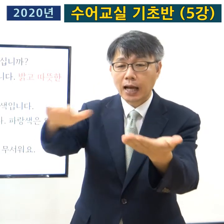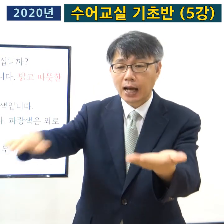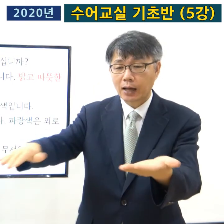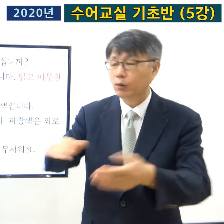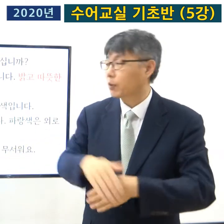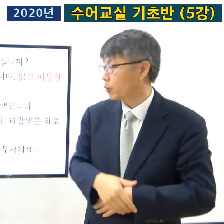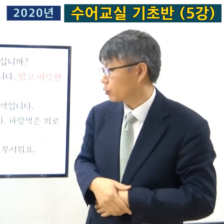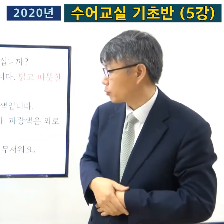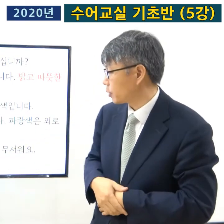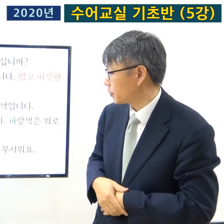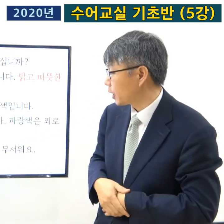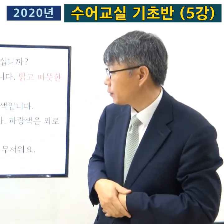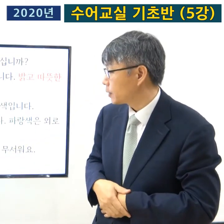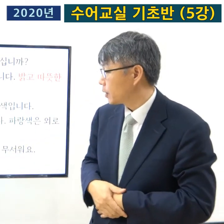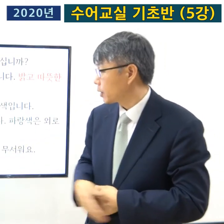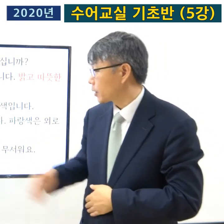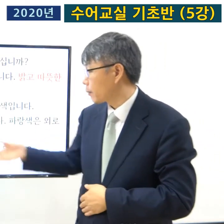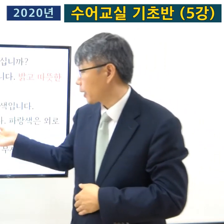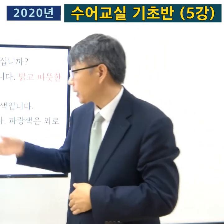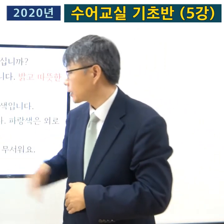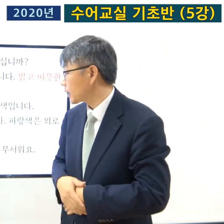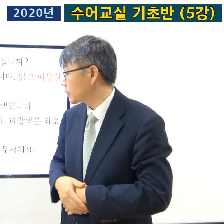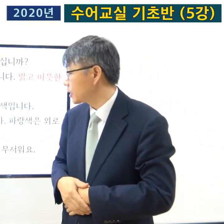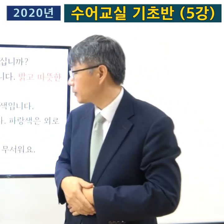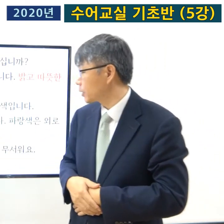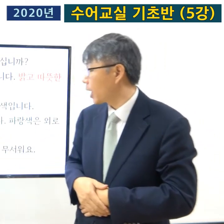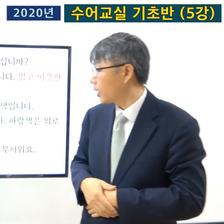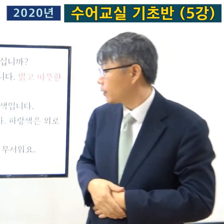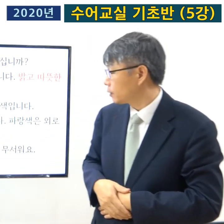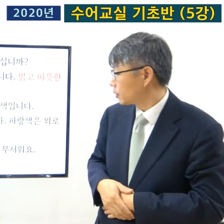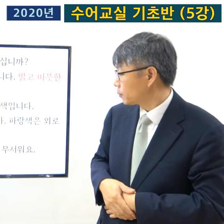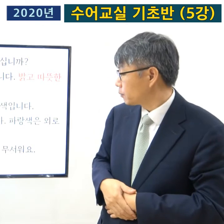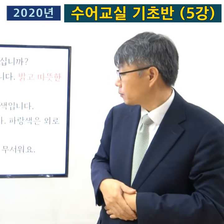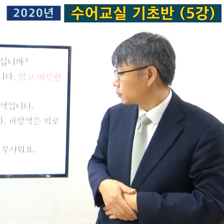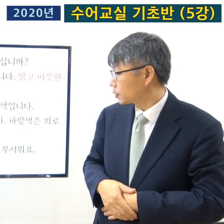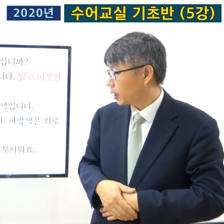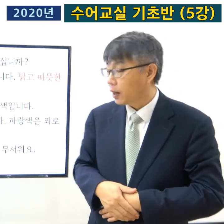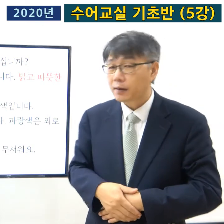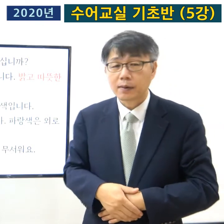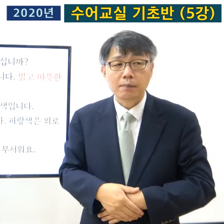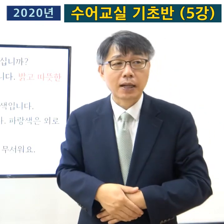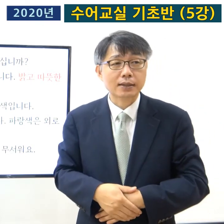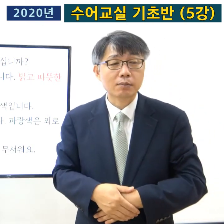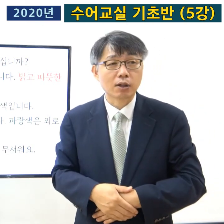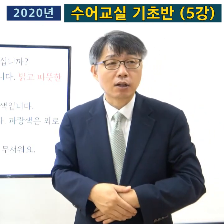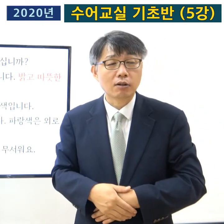색입니다. 이렇게 표현해 주시면 됩니다. 그 다음에 파란색은 싫습니다. 자, 파란색은 뭘까요?